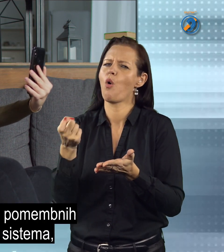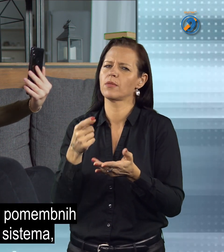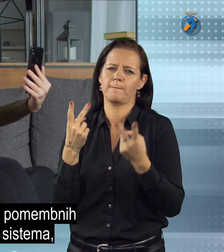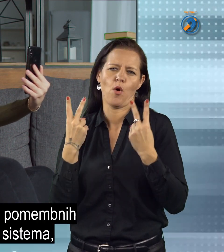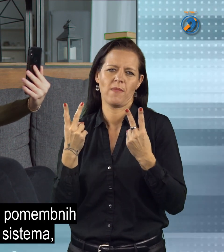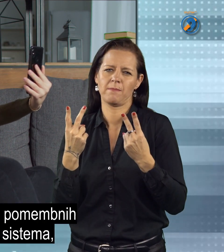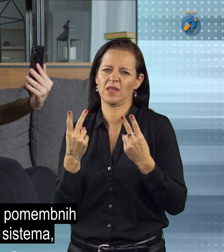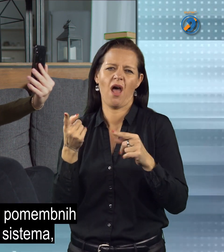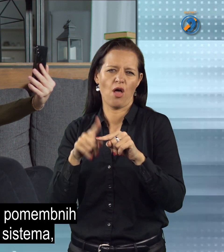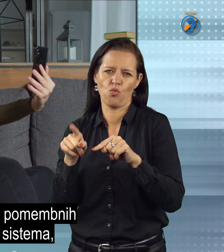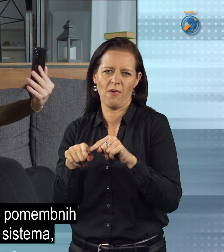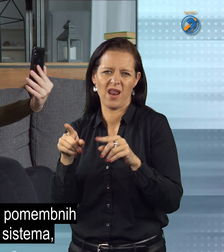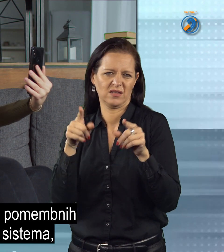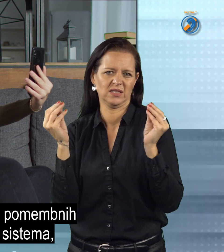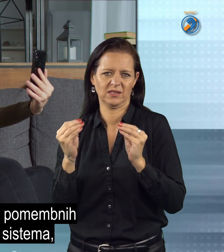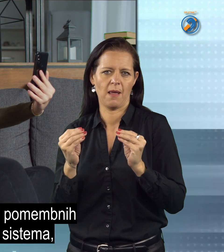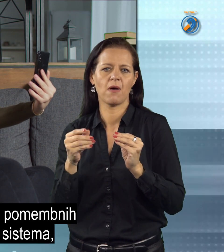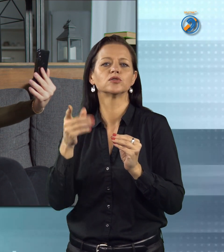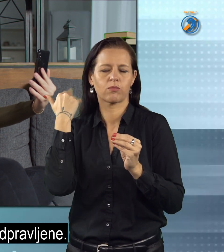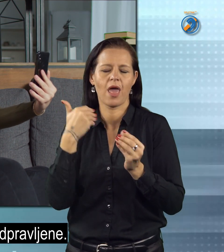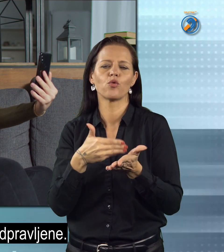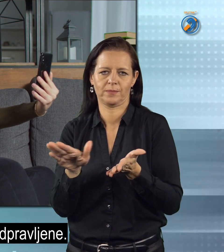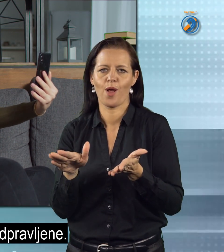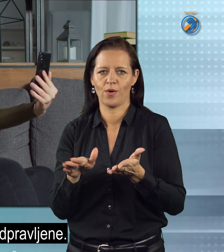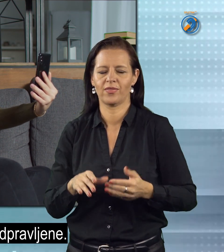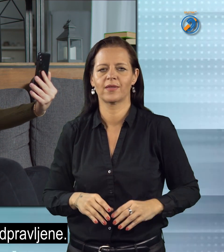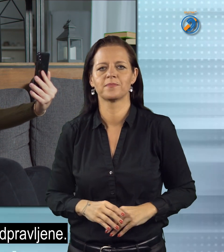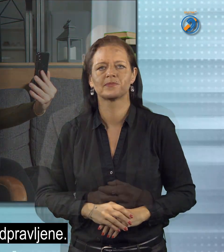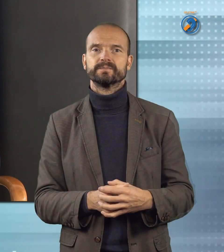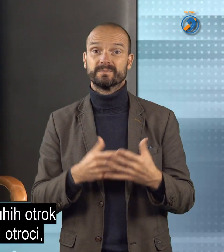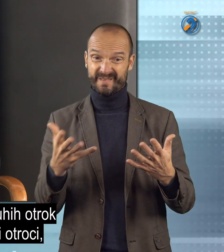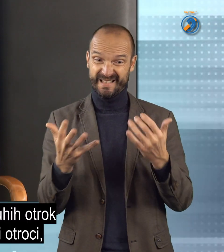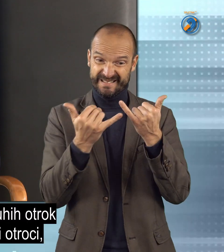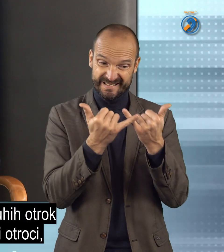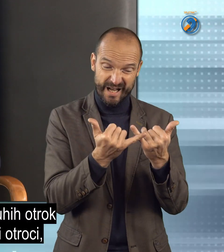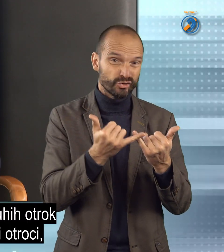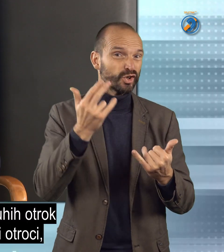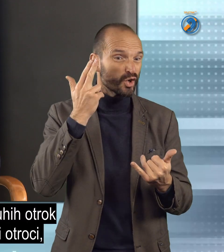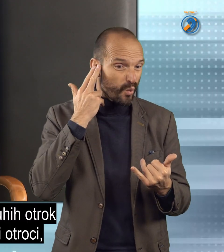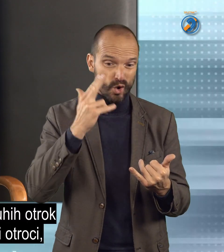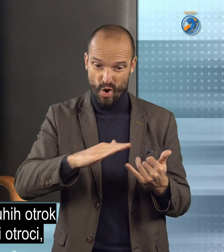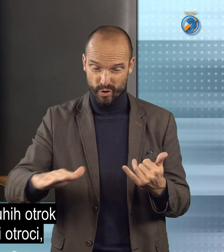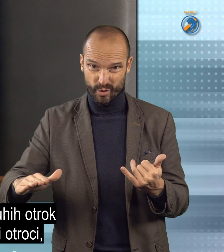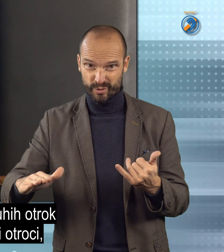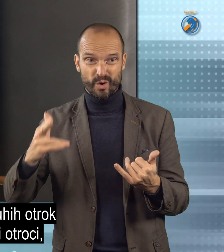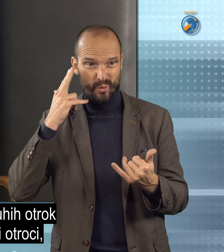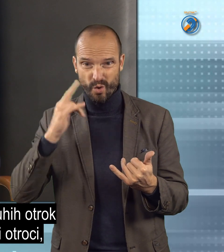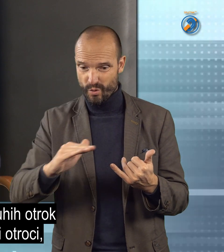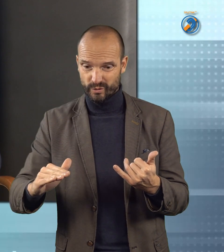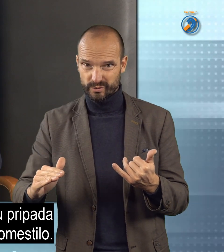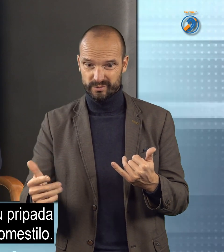Je še ena od pomembnih anomalij sistema, ki so bile odpravljene. Starši gluhih otrok in pa gluhi